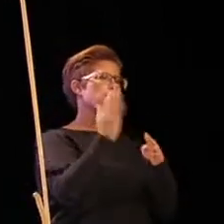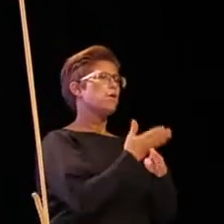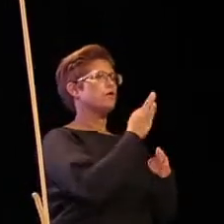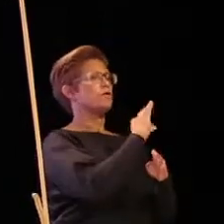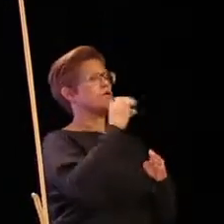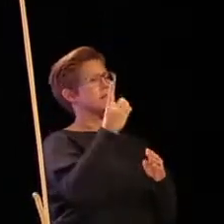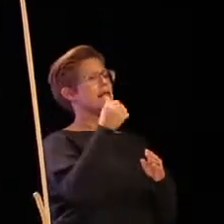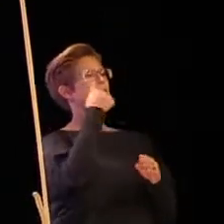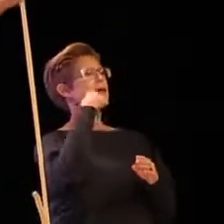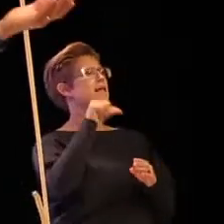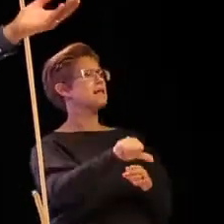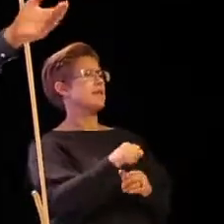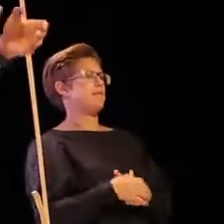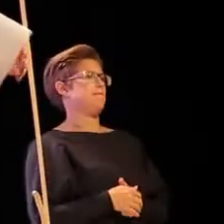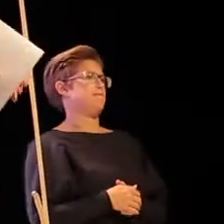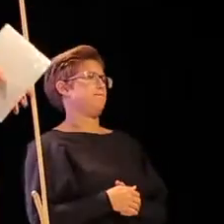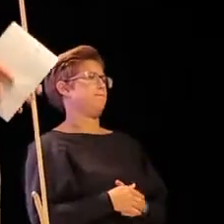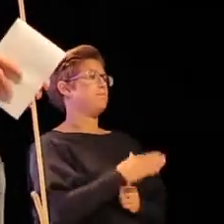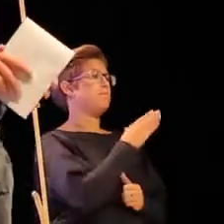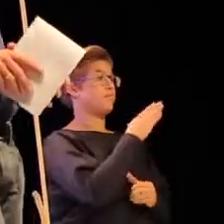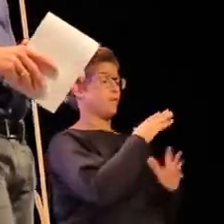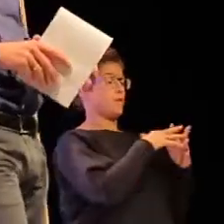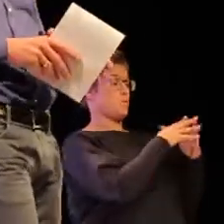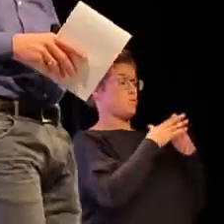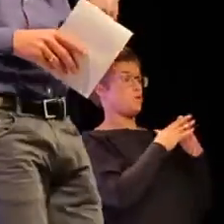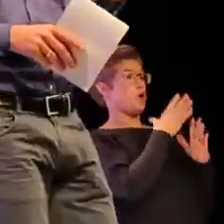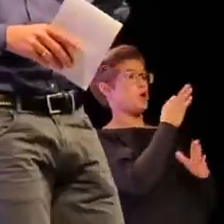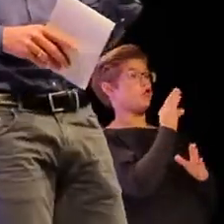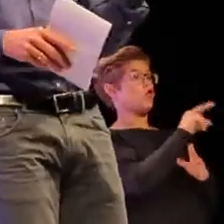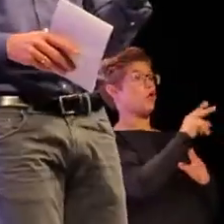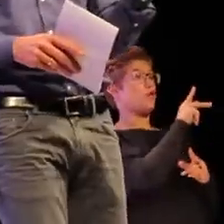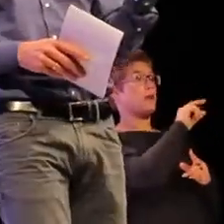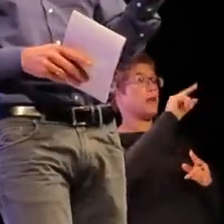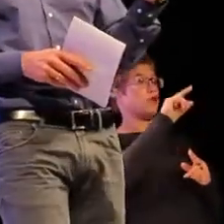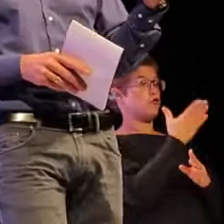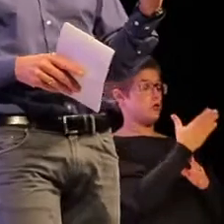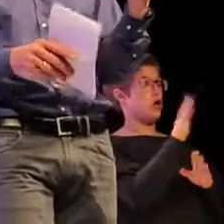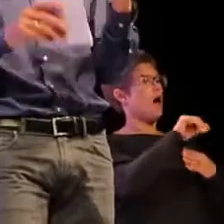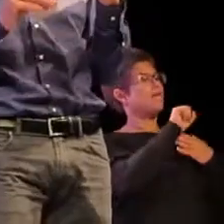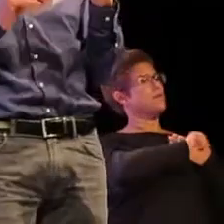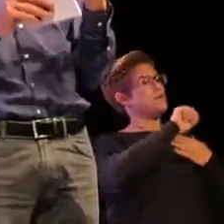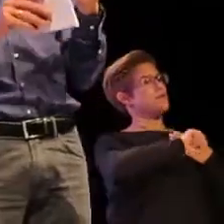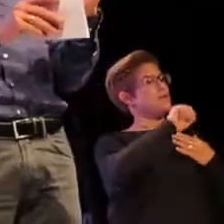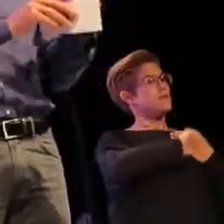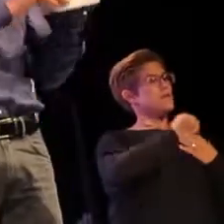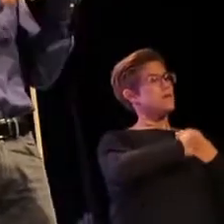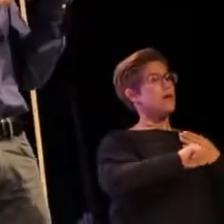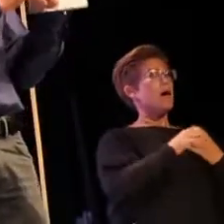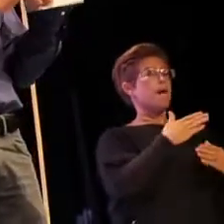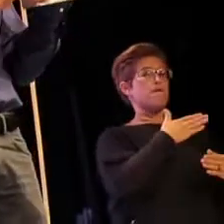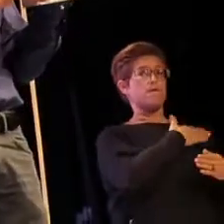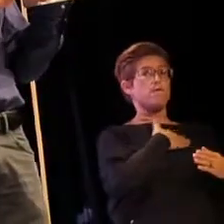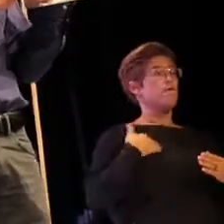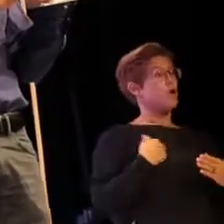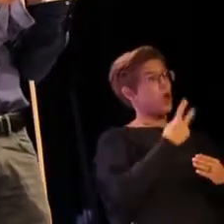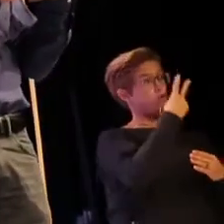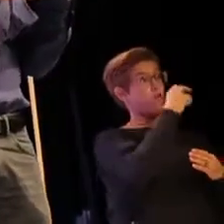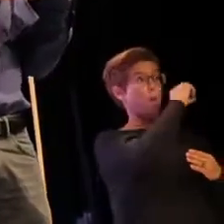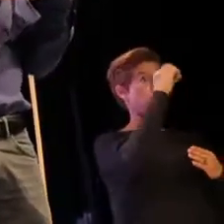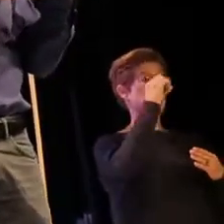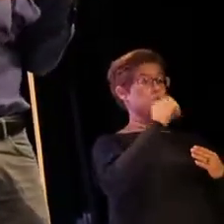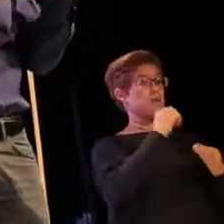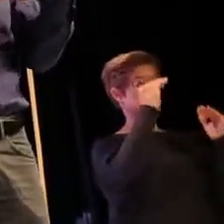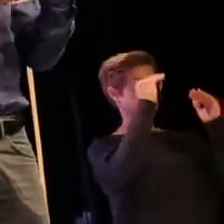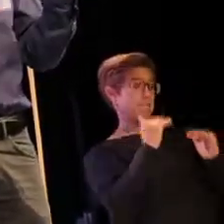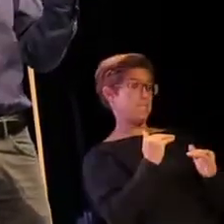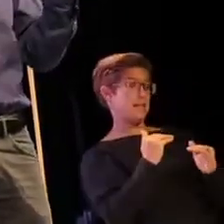försvarar USAs, får man nog ändå säga, väldigt ambitiösa målbild med 32% utsläppsminskning till 2030 jämfört med 2015.